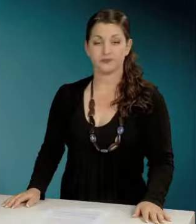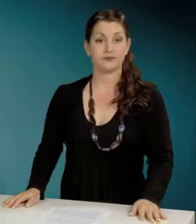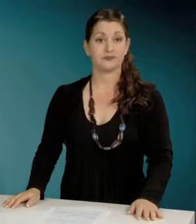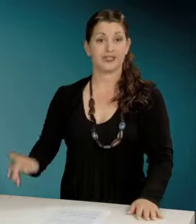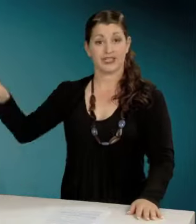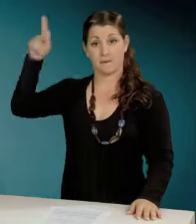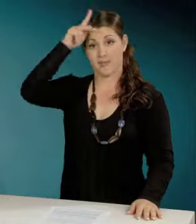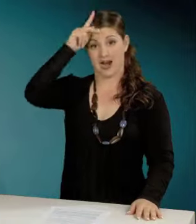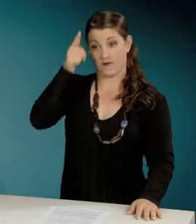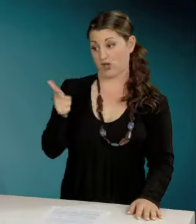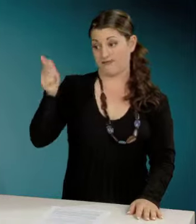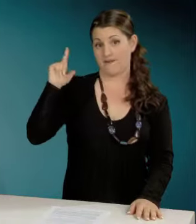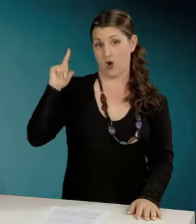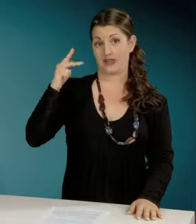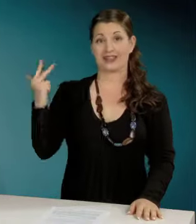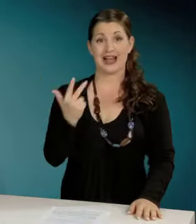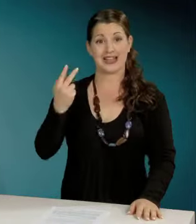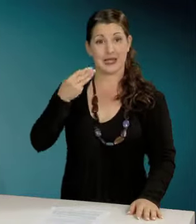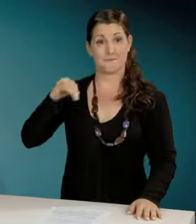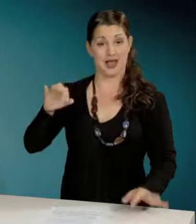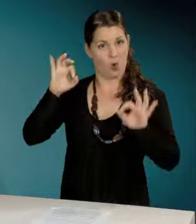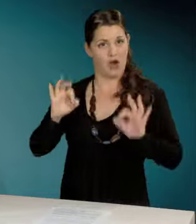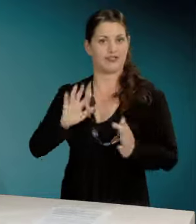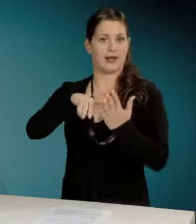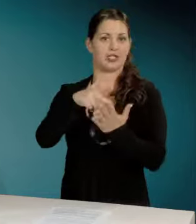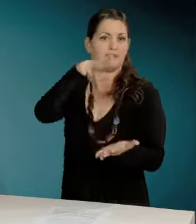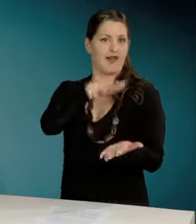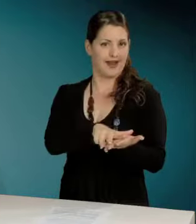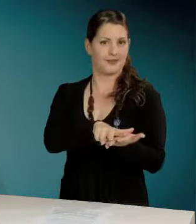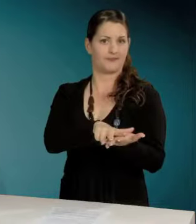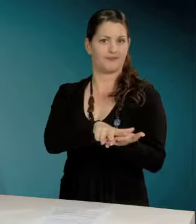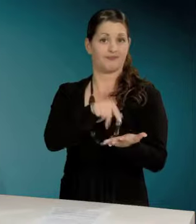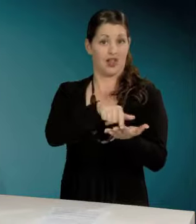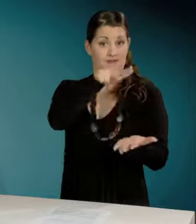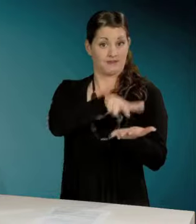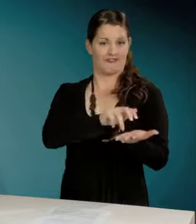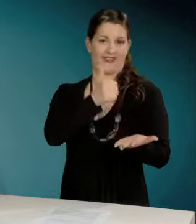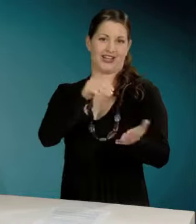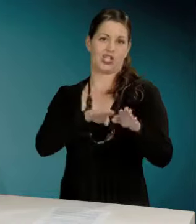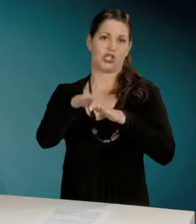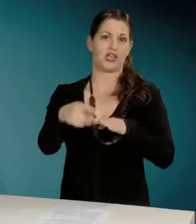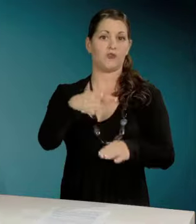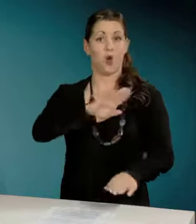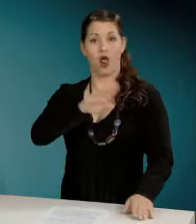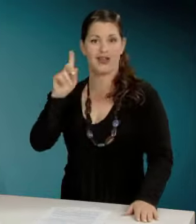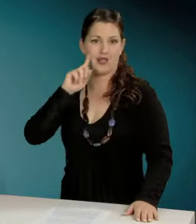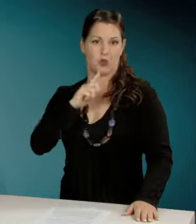in peru wurde vor zwei wochen am 13 die gebärdensprache offiziell anerkannt diese anerkennung ist ein